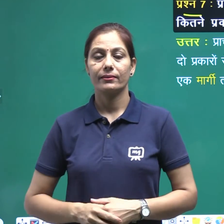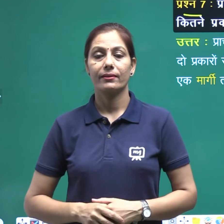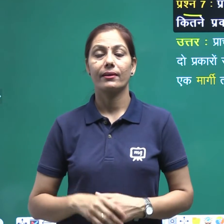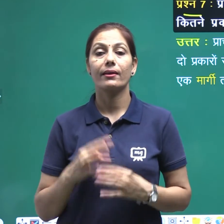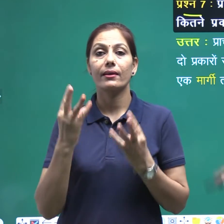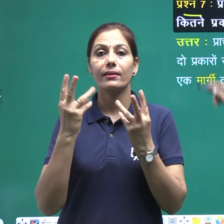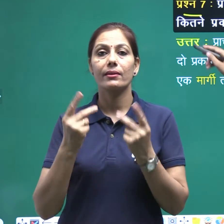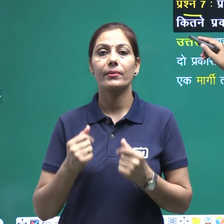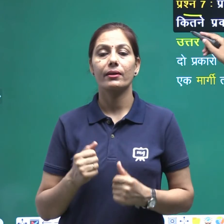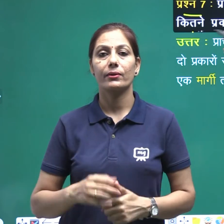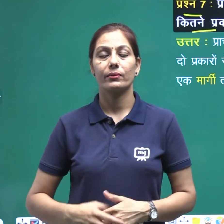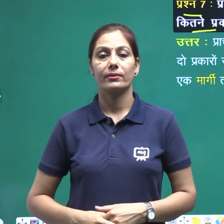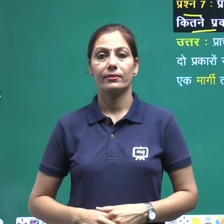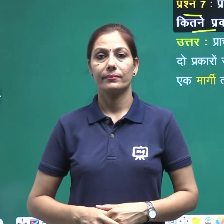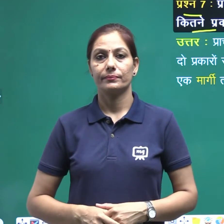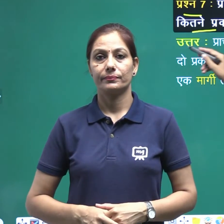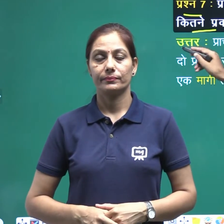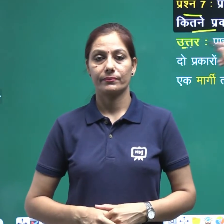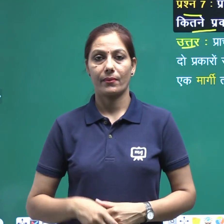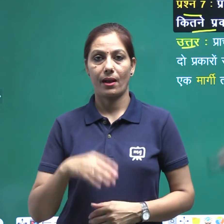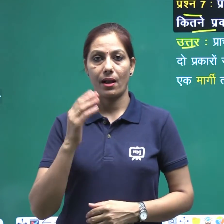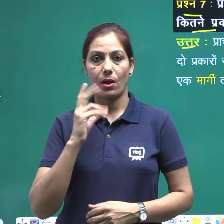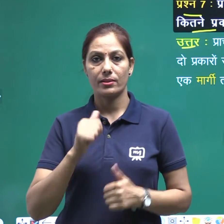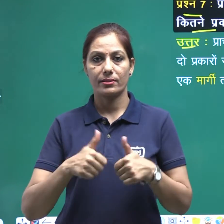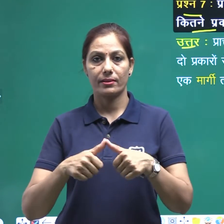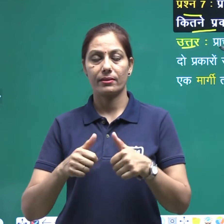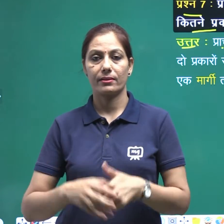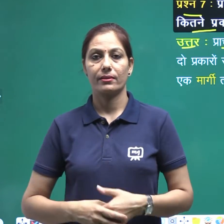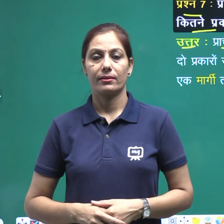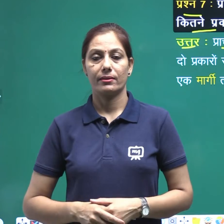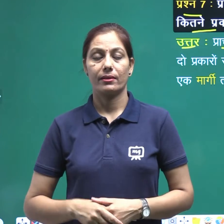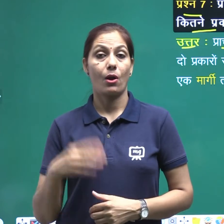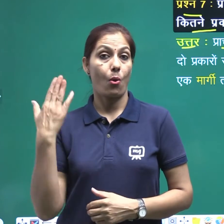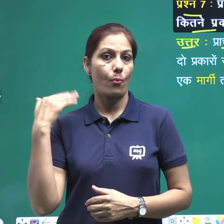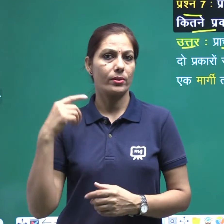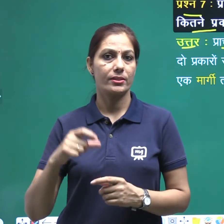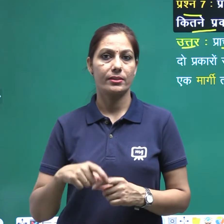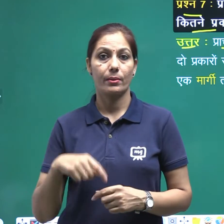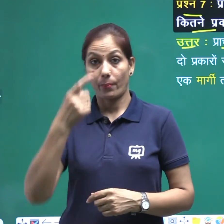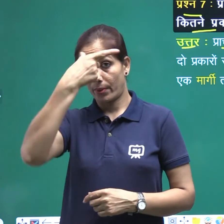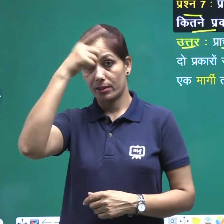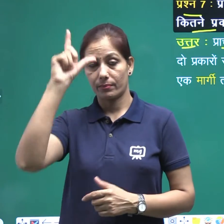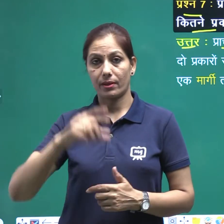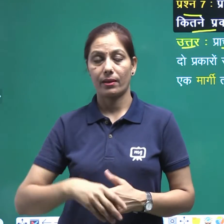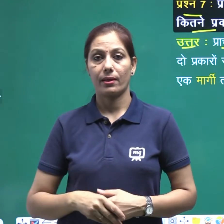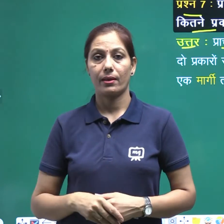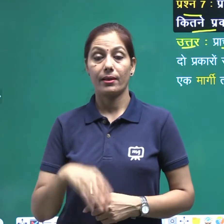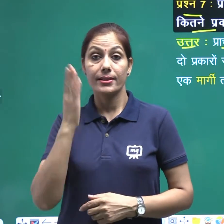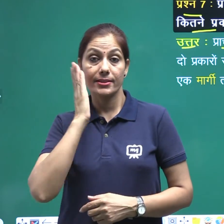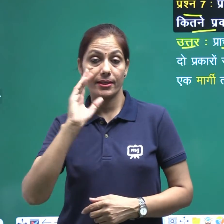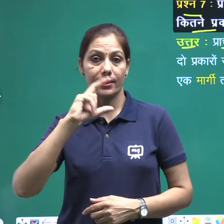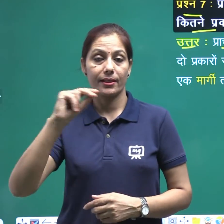कितने प्रकार के होते थे? उत्तर है प्राचीन भारत में संगीत के